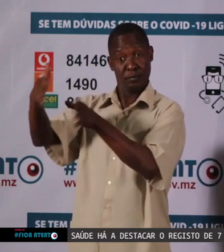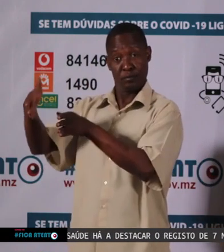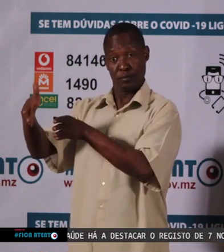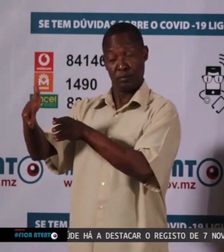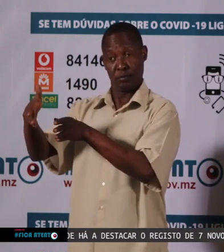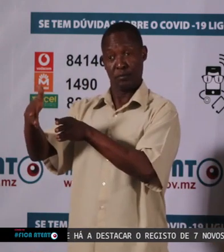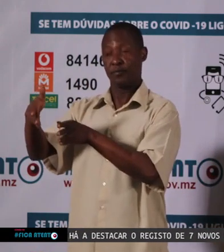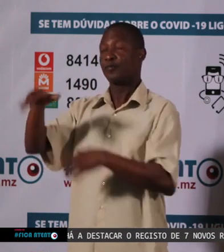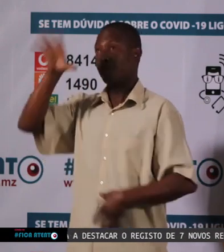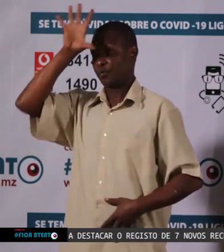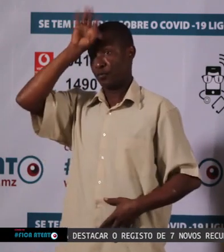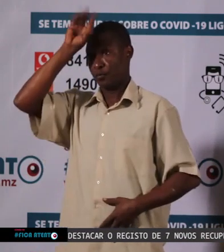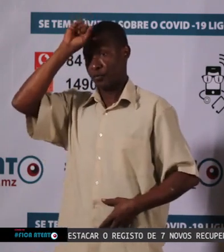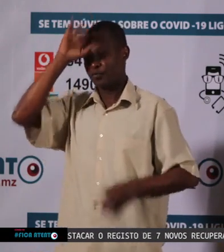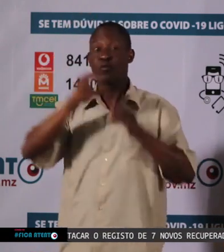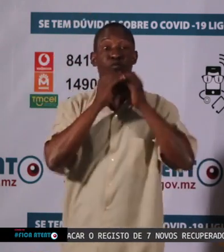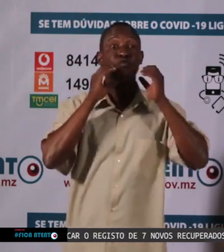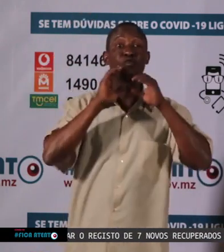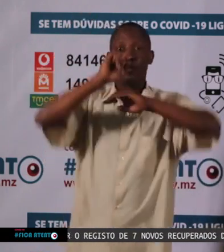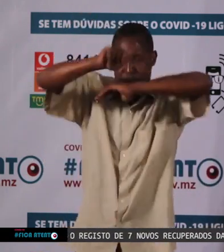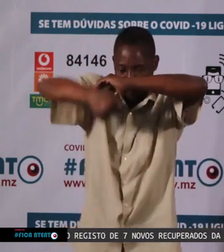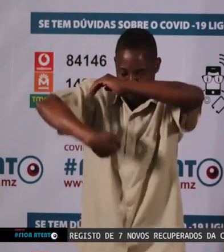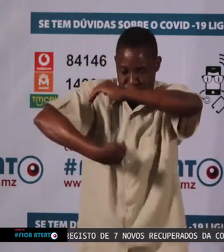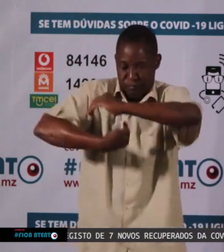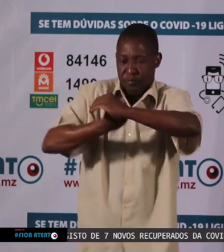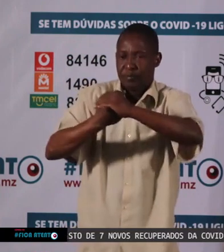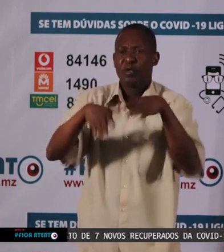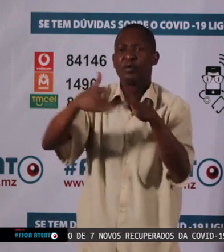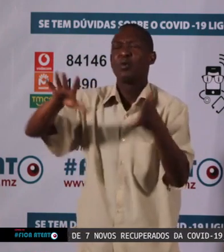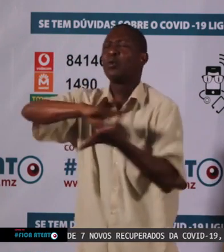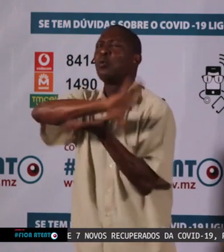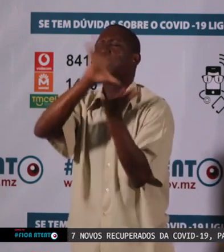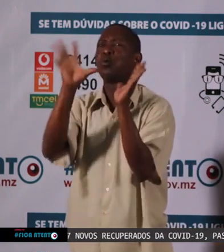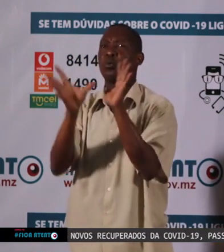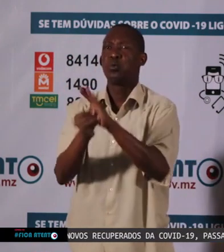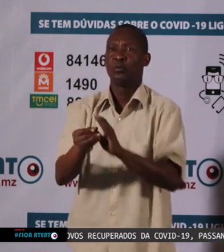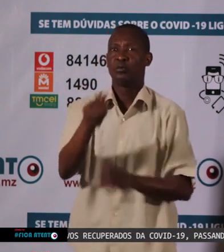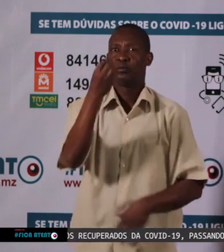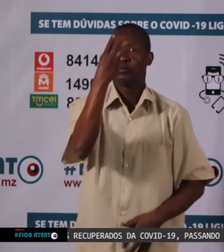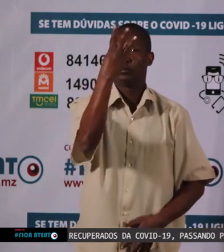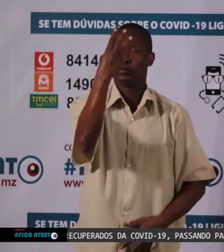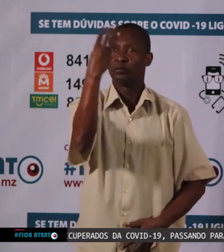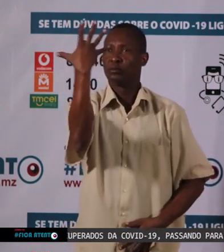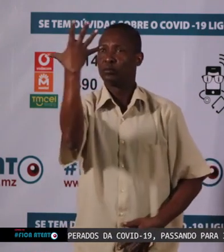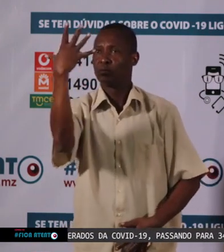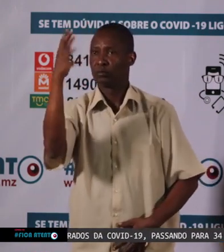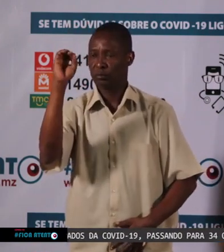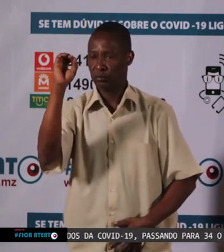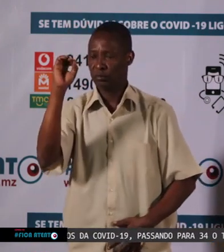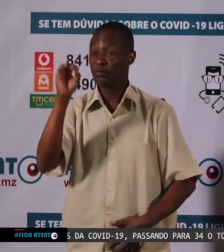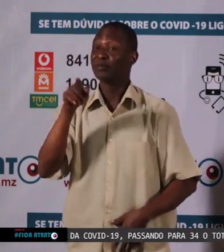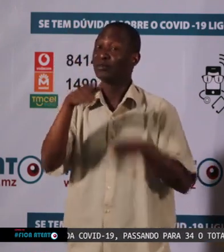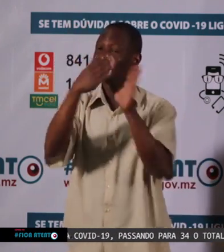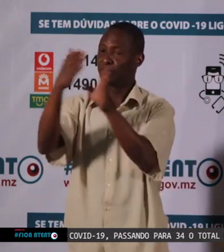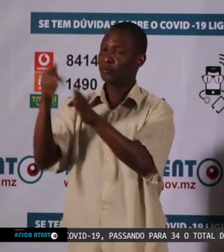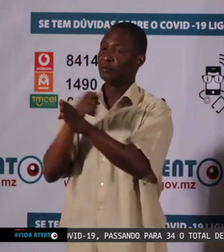que vieram da África do Sul, no número total de 350 pessoas, algumas das